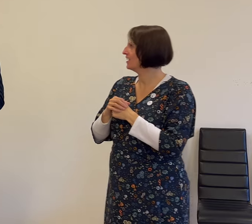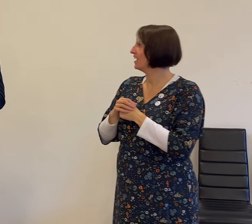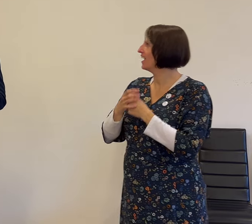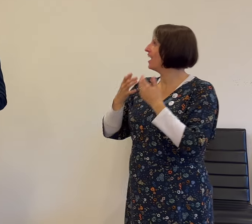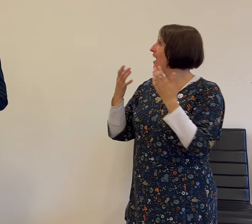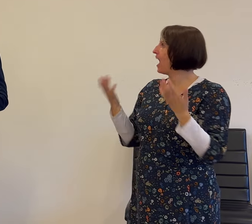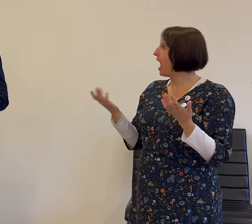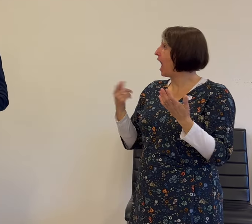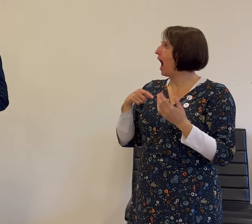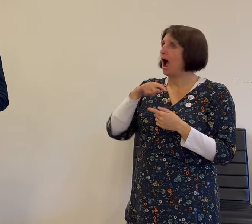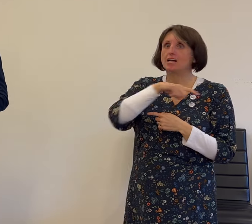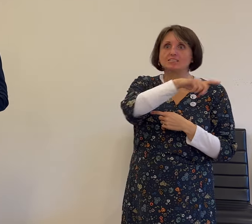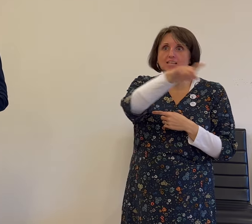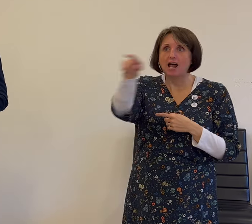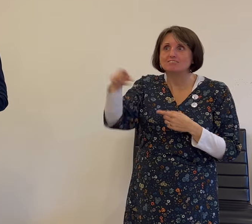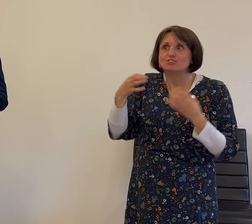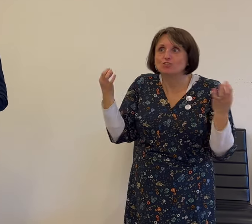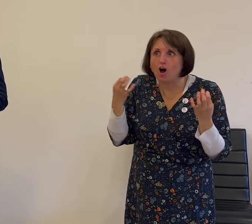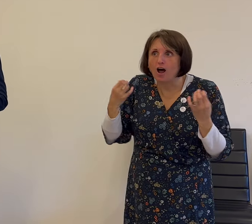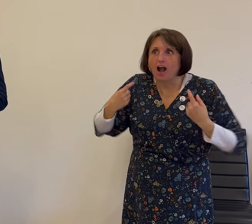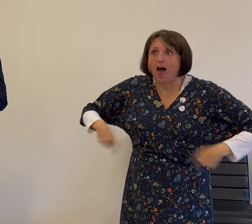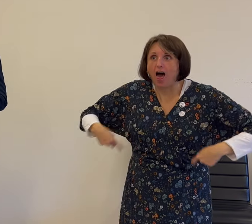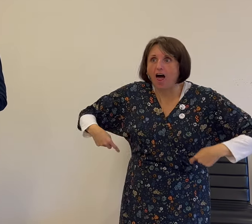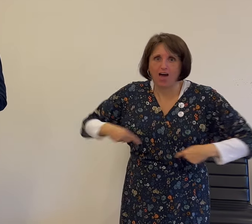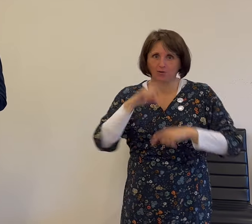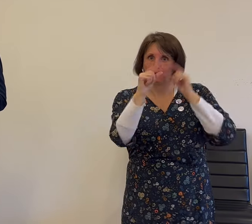a izraelské řady se rozprchnou.